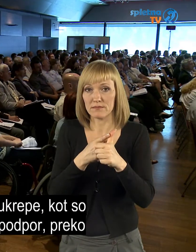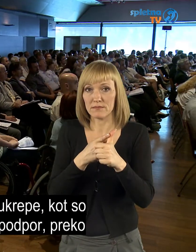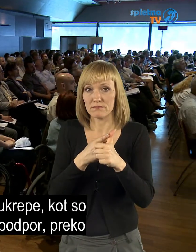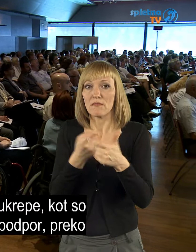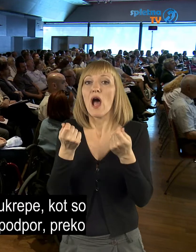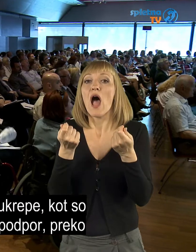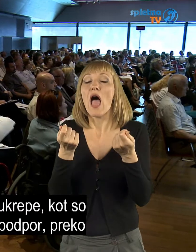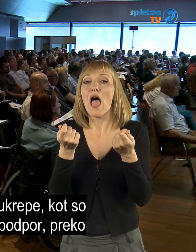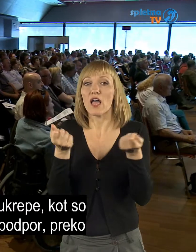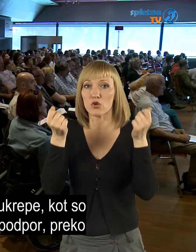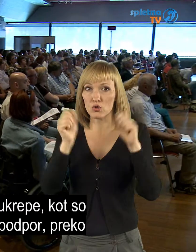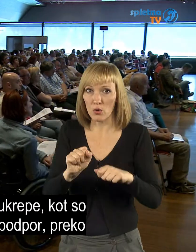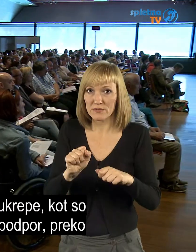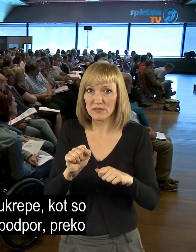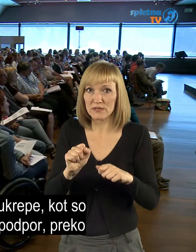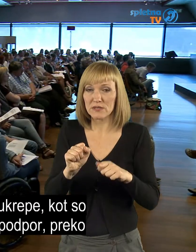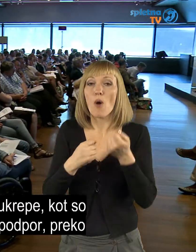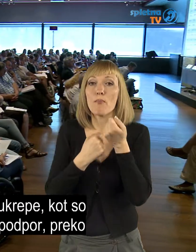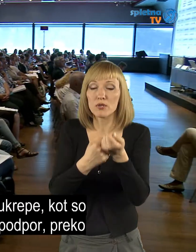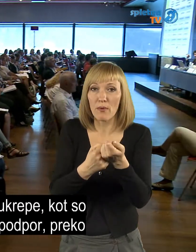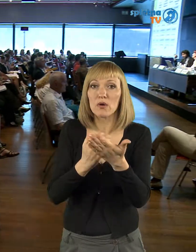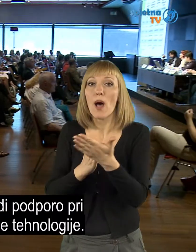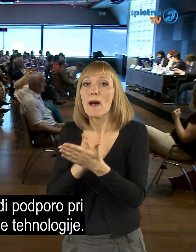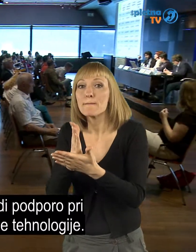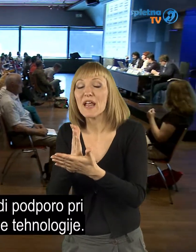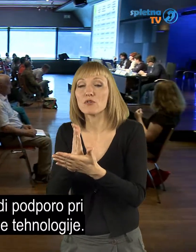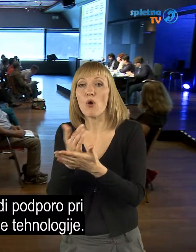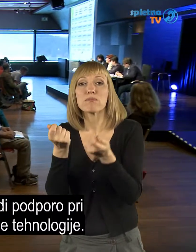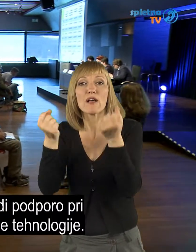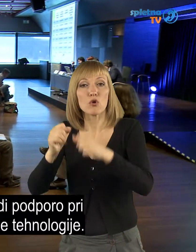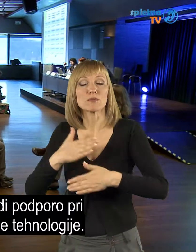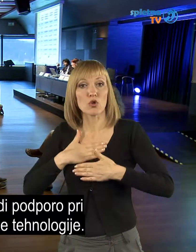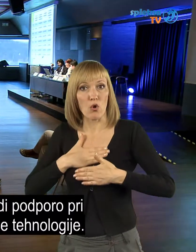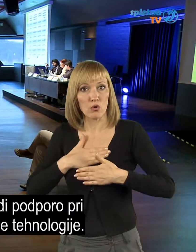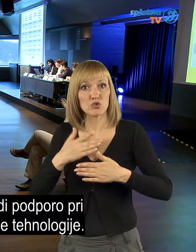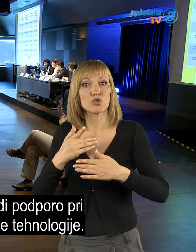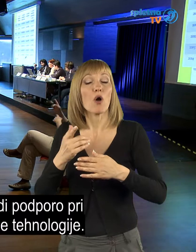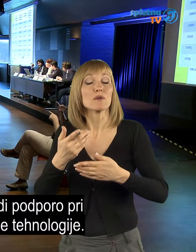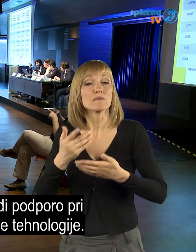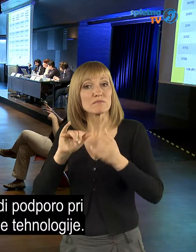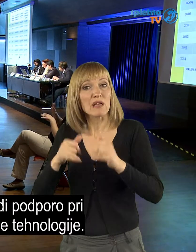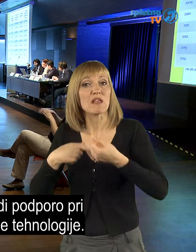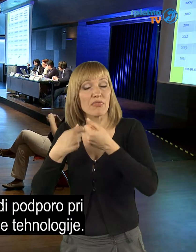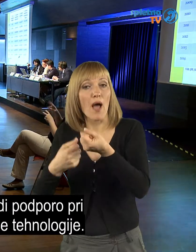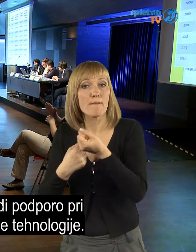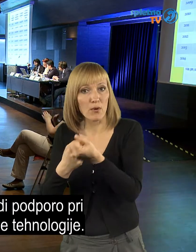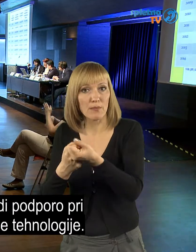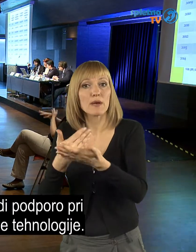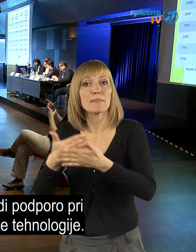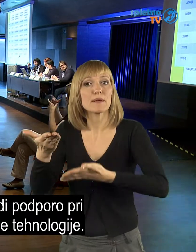poleg ekonomskih podpor, preko ekonomskih olajšav, tudi podporo pri